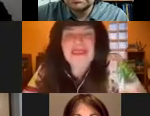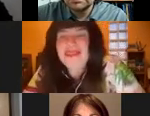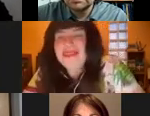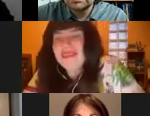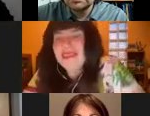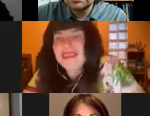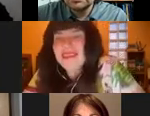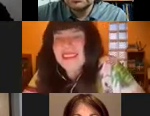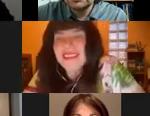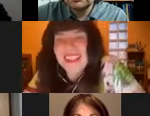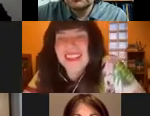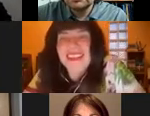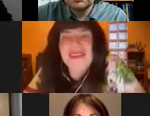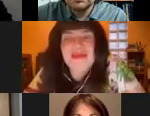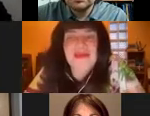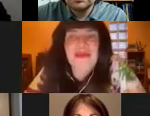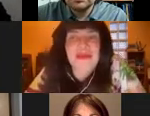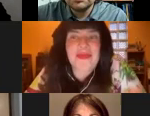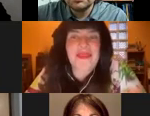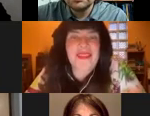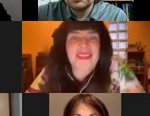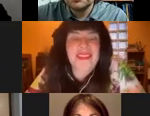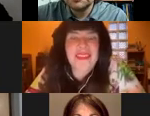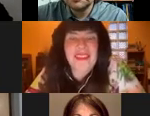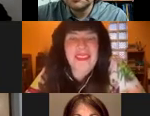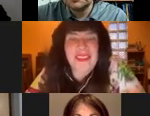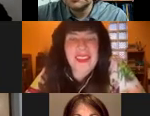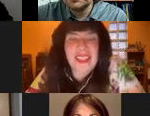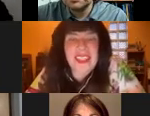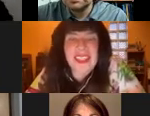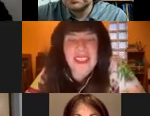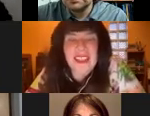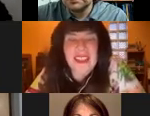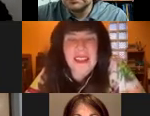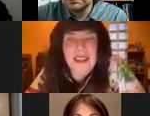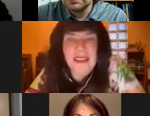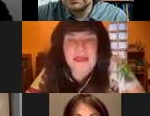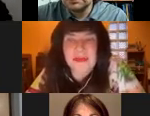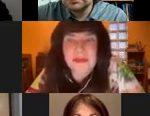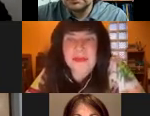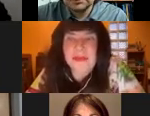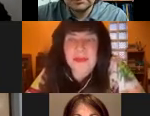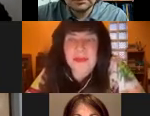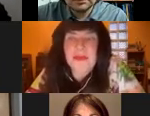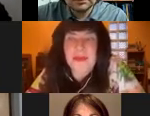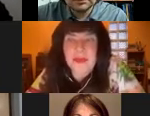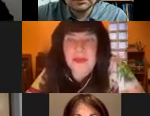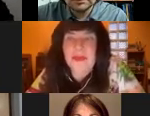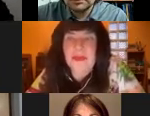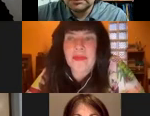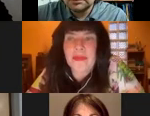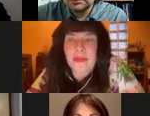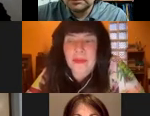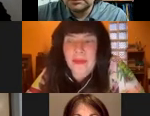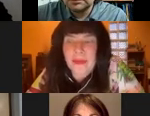Fabi. Ok, vamos entonces iniciando. Es un gusto para nosotros presentar